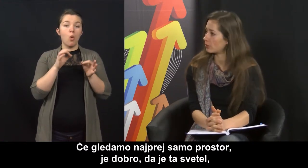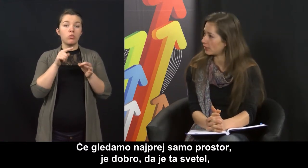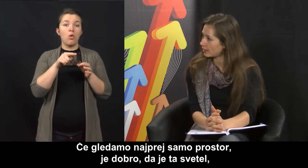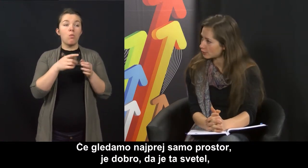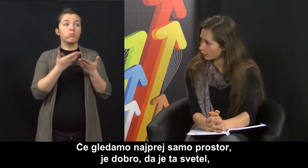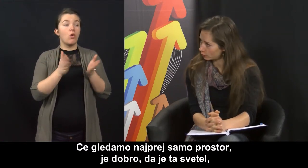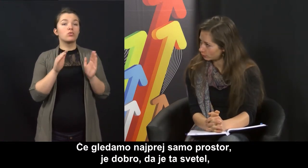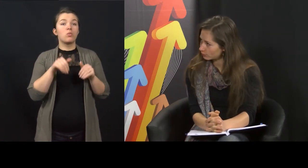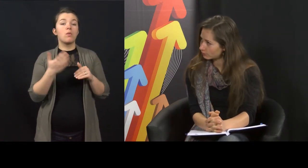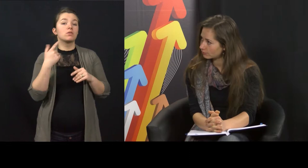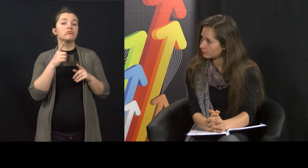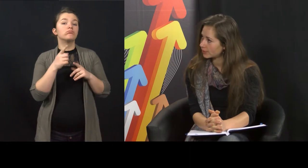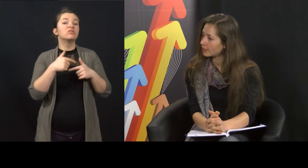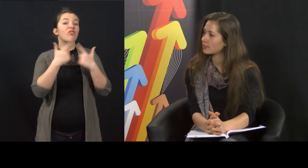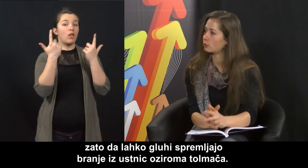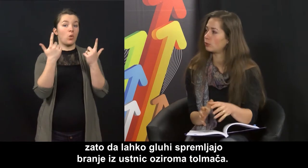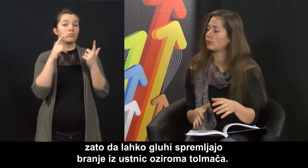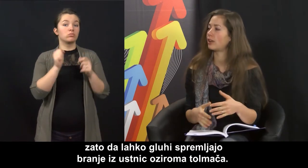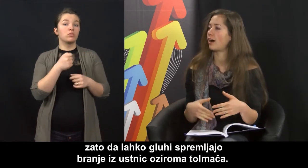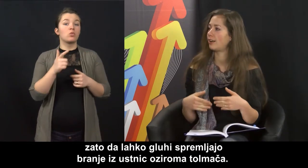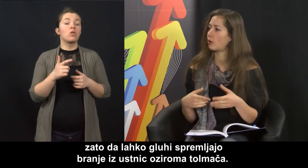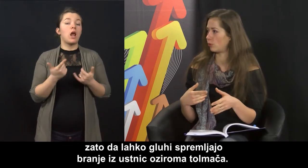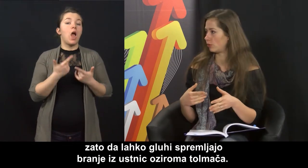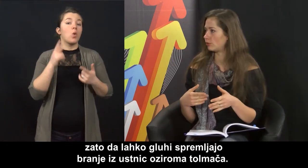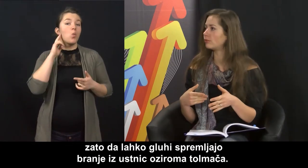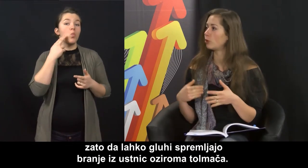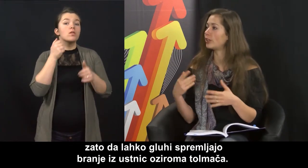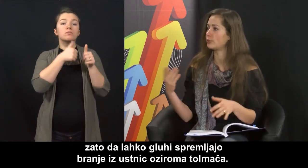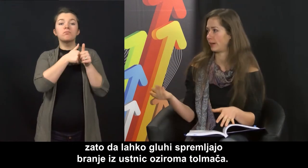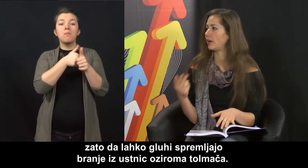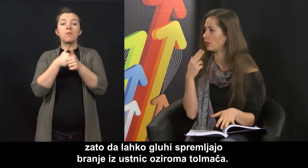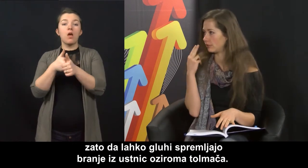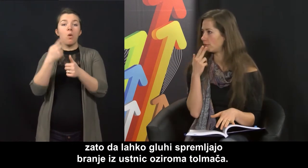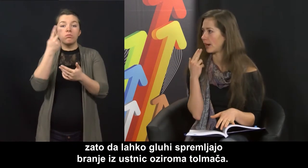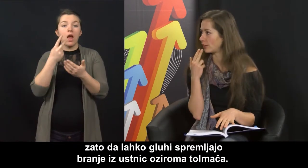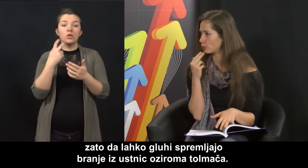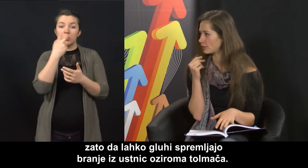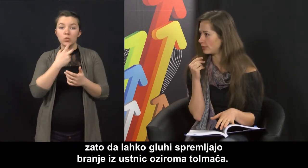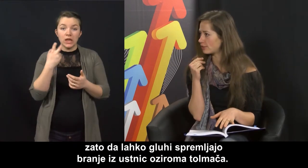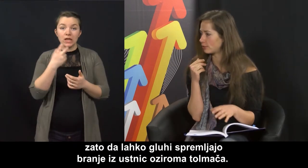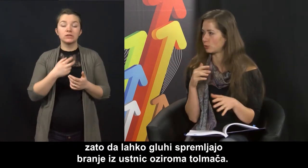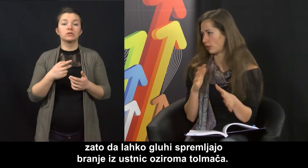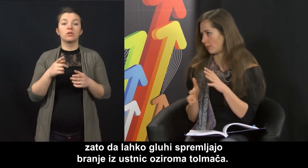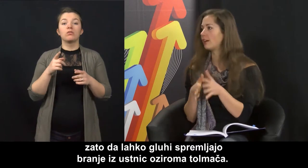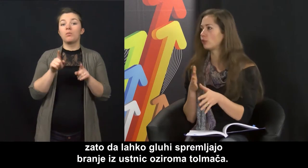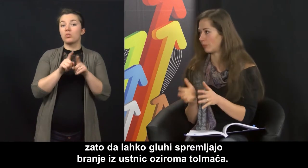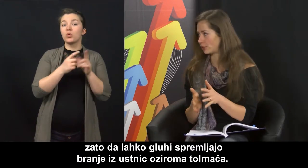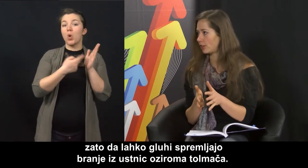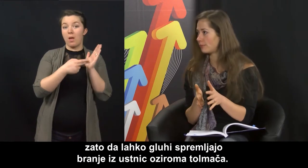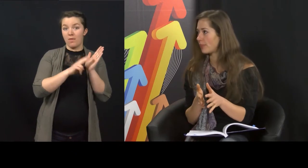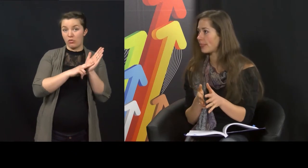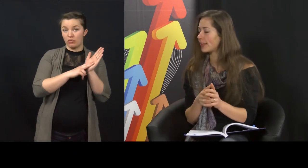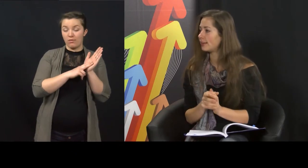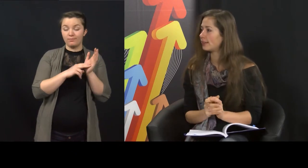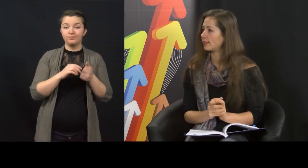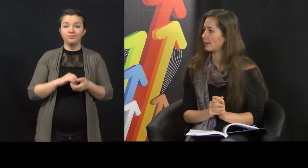je dobro, da je ta svetu, zato da lahko gluhi spremljajo branje z ustnic oziroma tolmača.